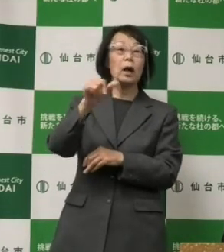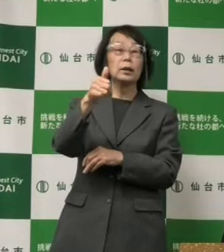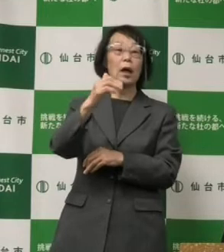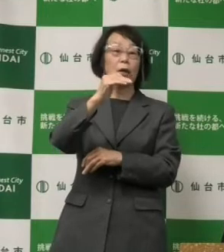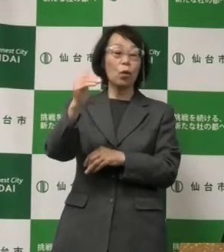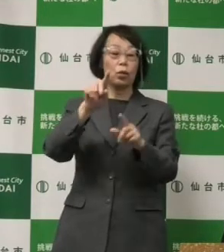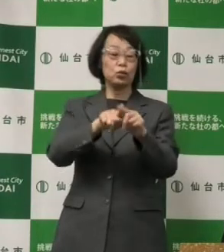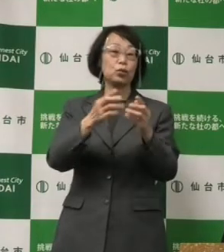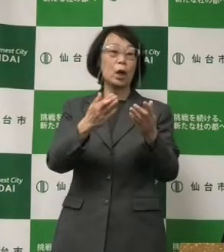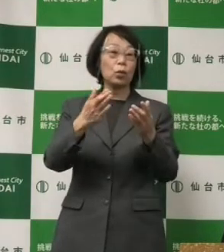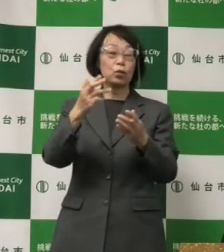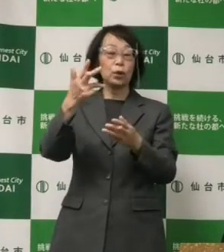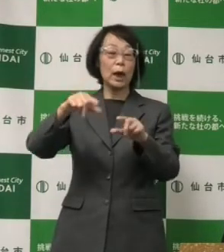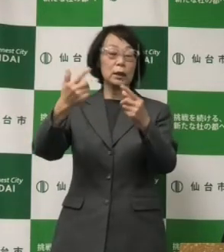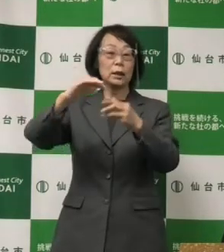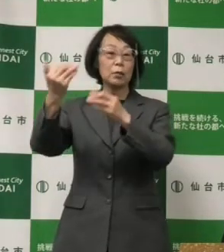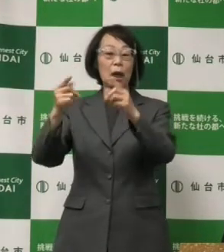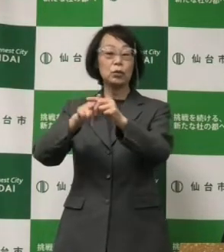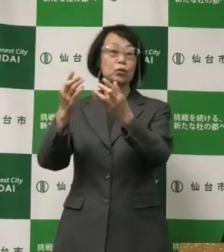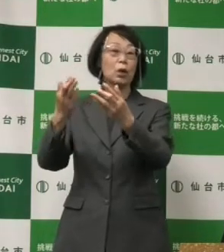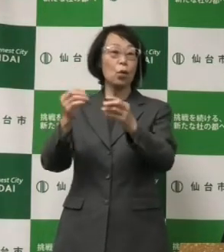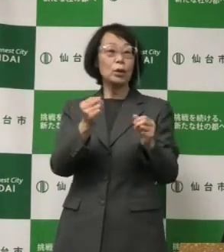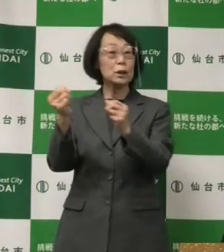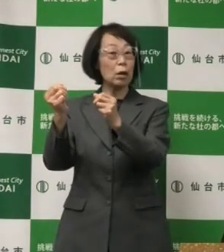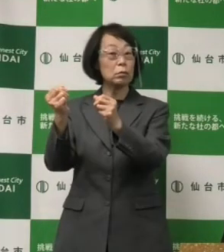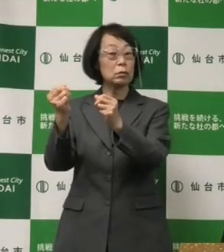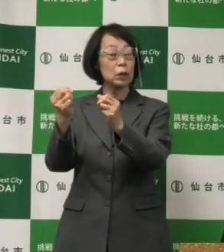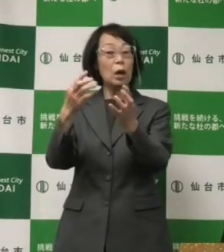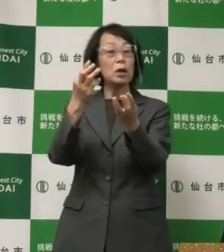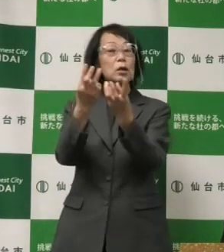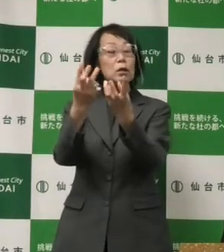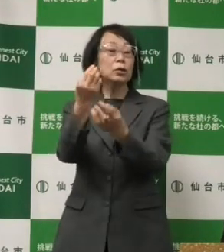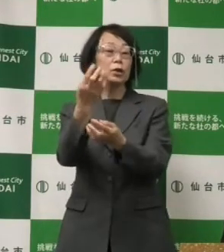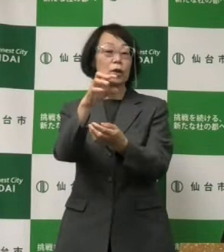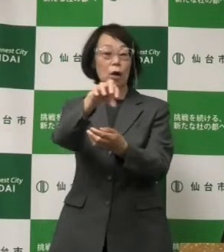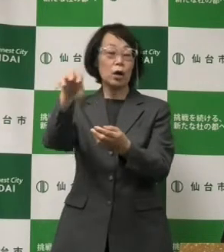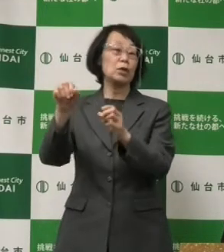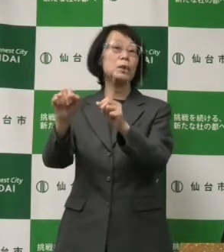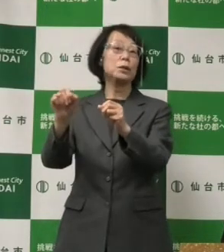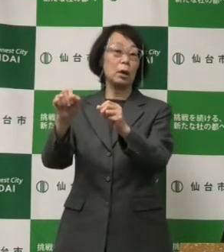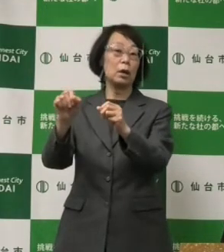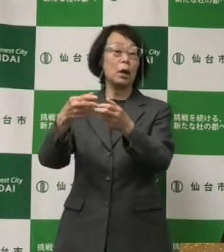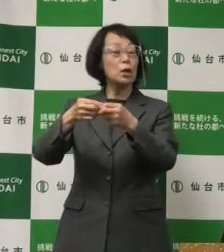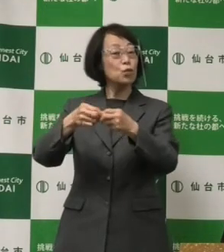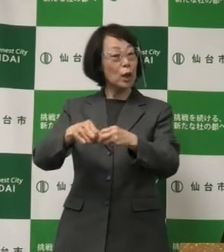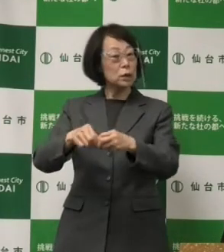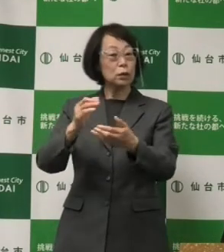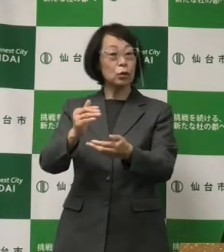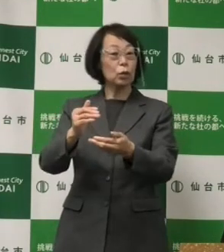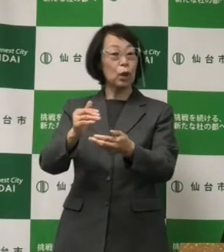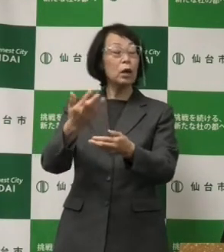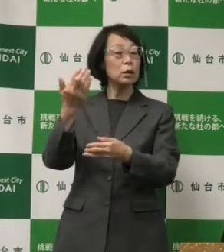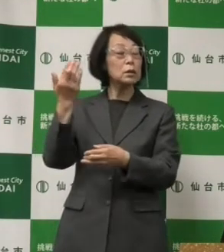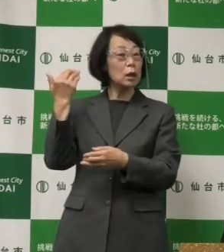小学校だと聞いておりますが、避難をされた方が数人おられました。詳しくその前回